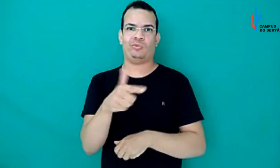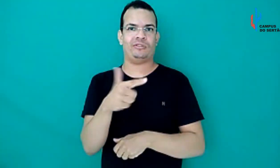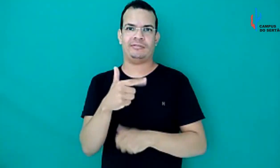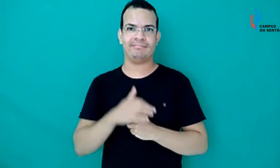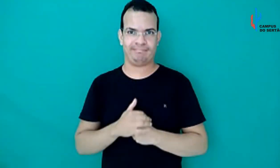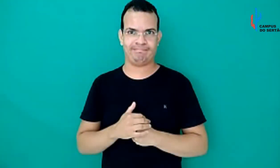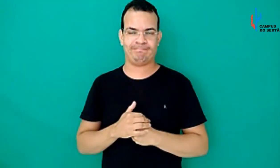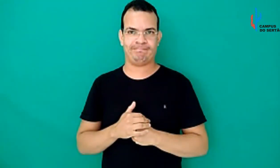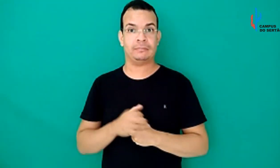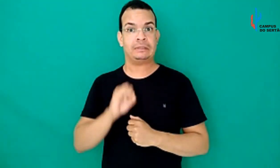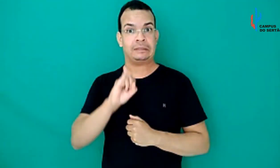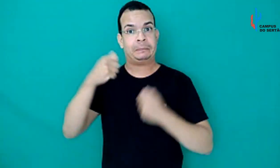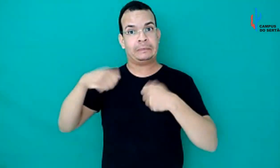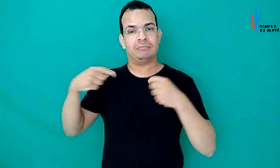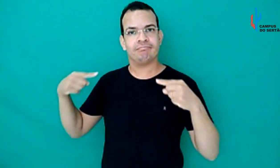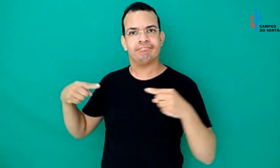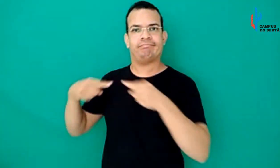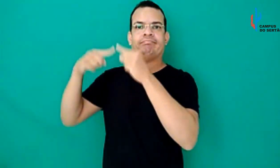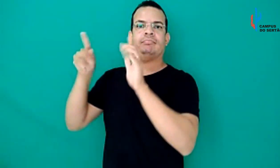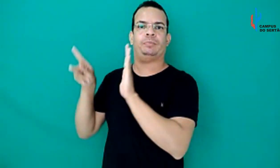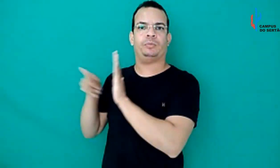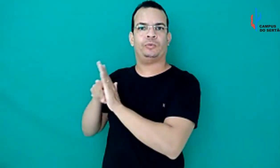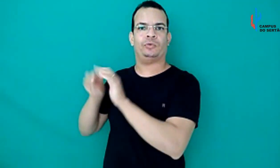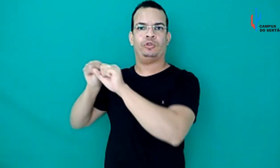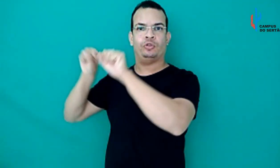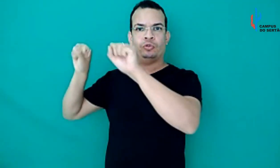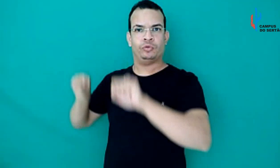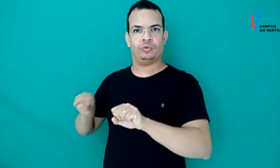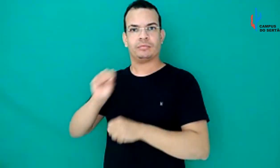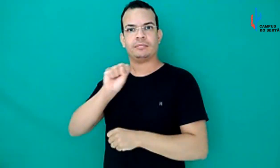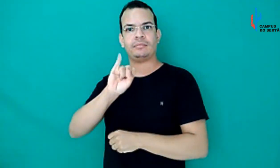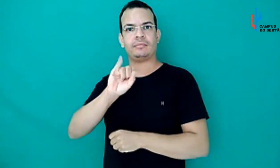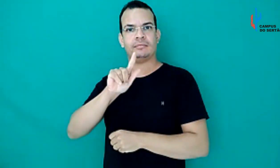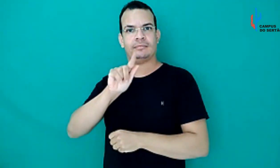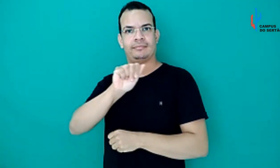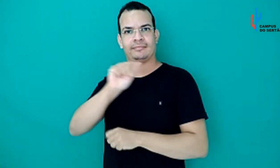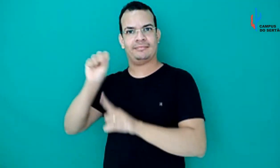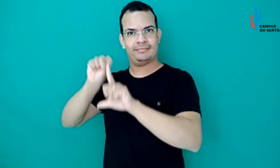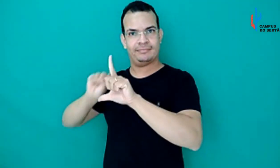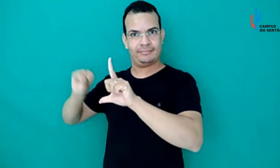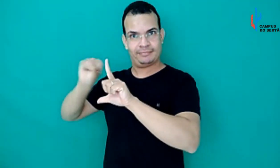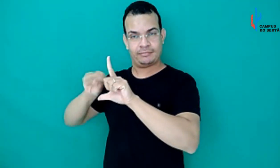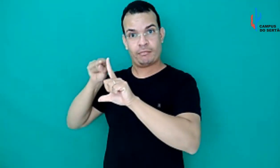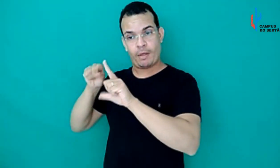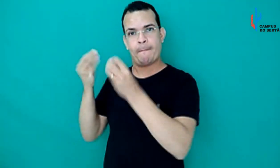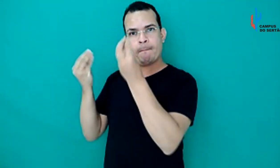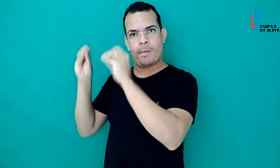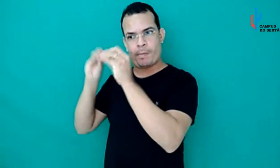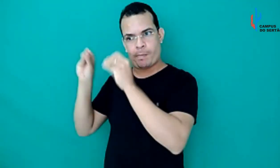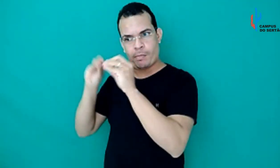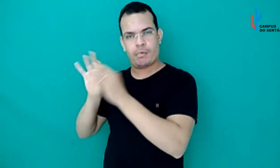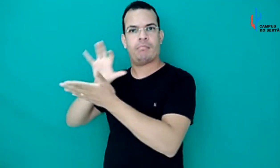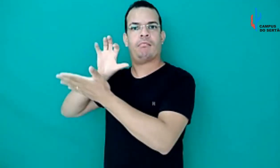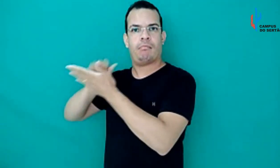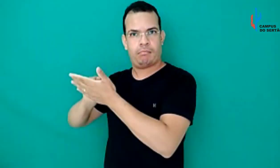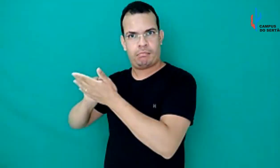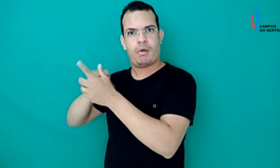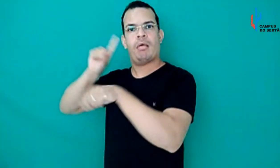infelizmente, não terão o certificado no final do ciclo. Então, a importância de ter